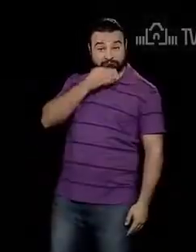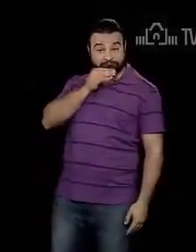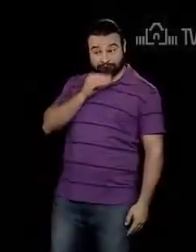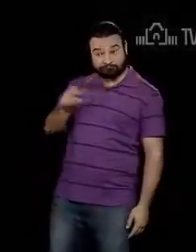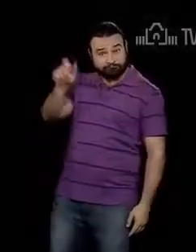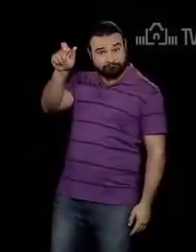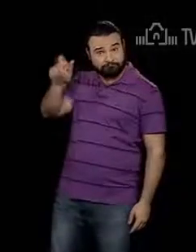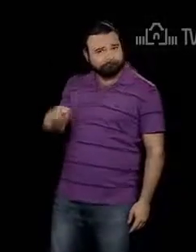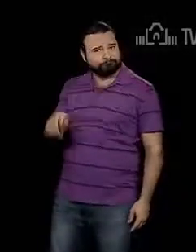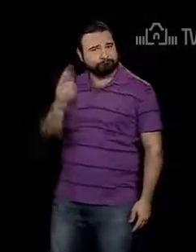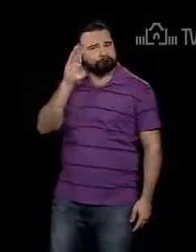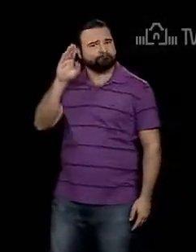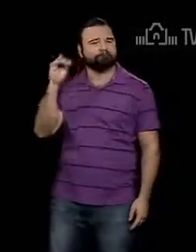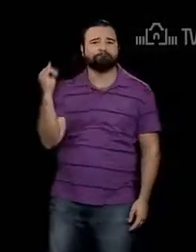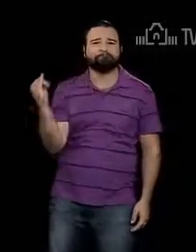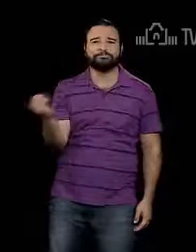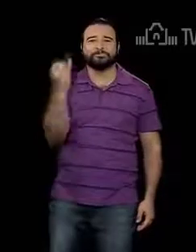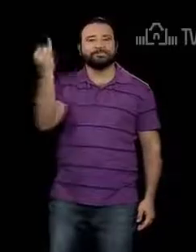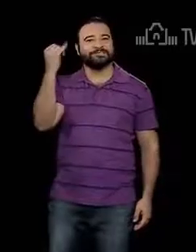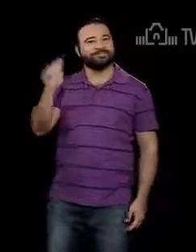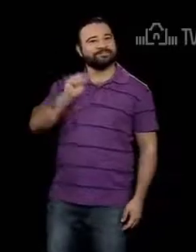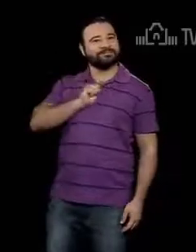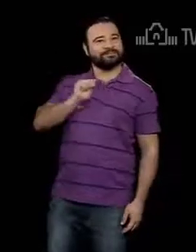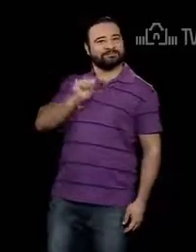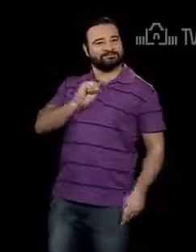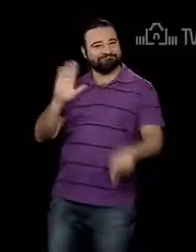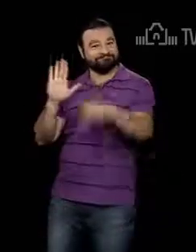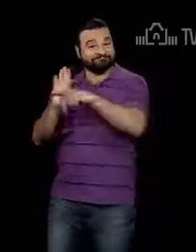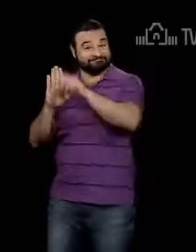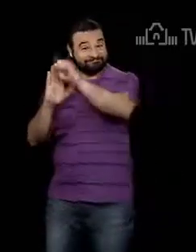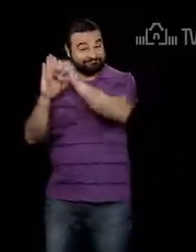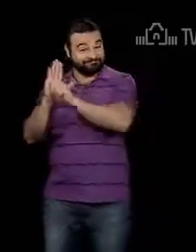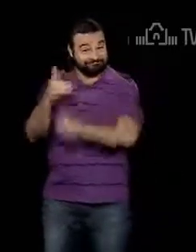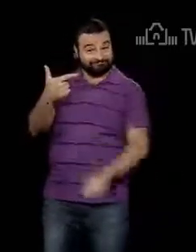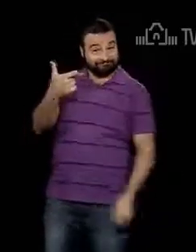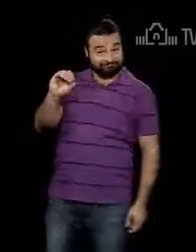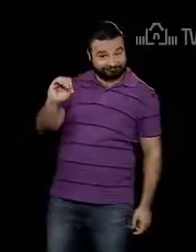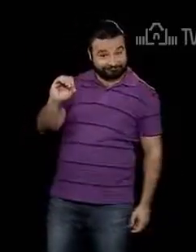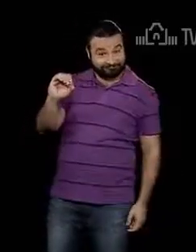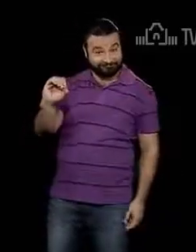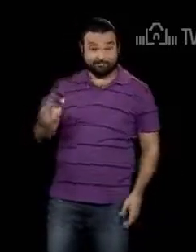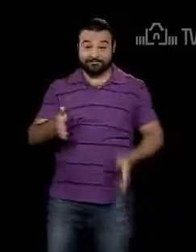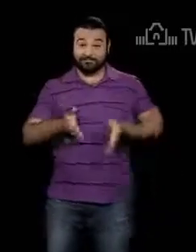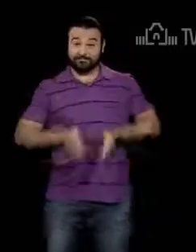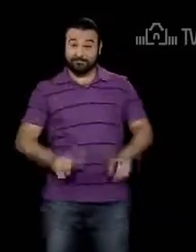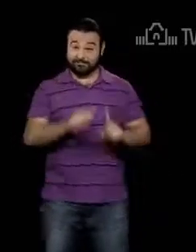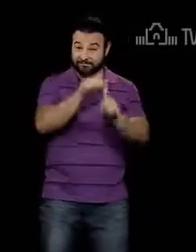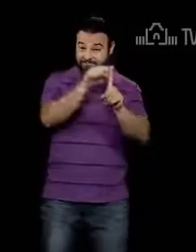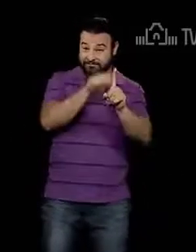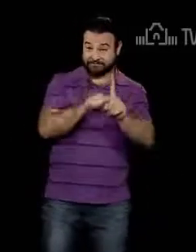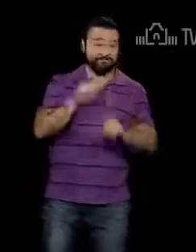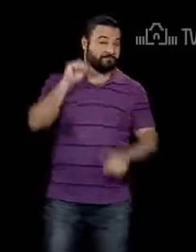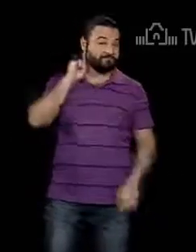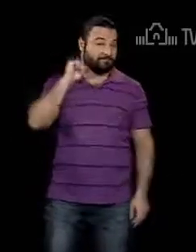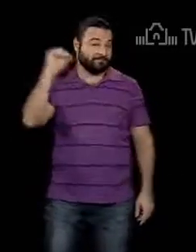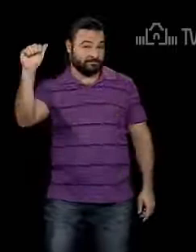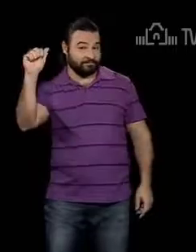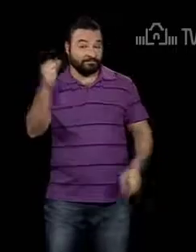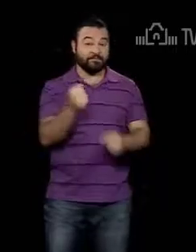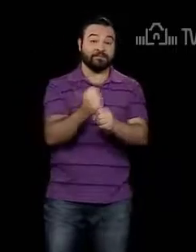Malinowski foi um dos mais importantes antropólogos do século XX. Nasceu em abril de